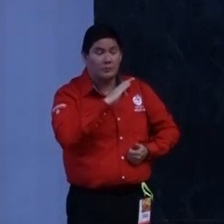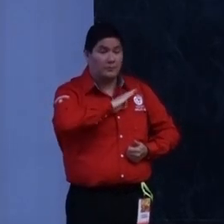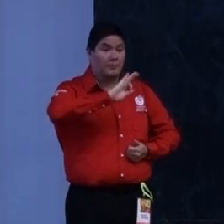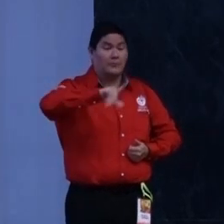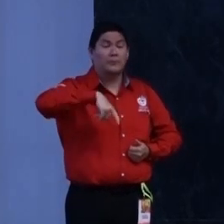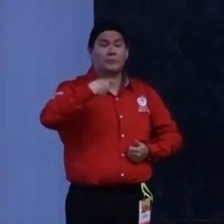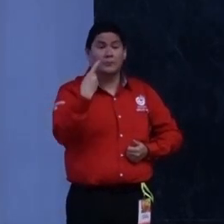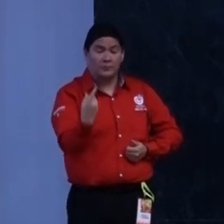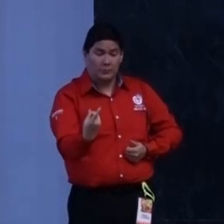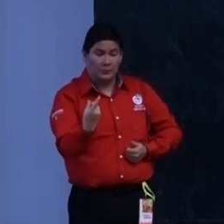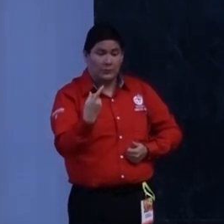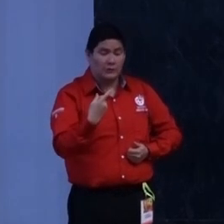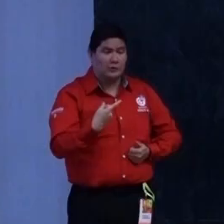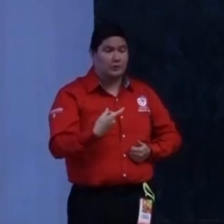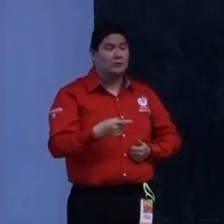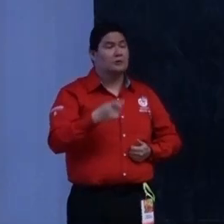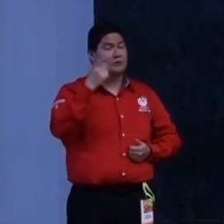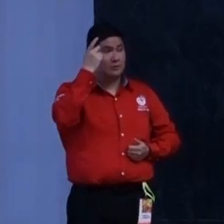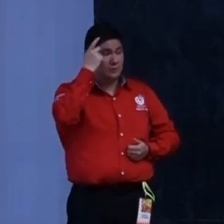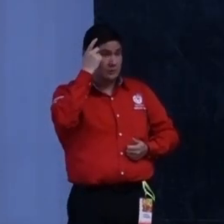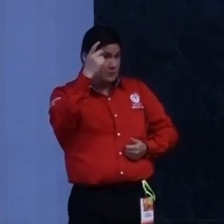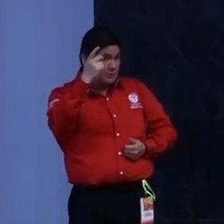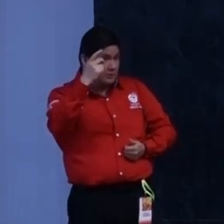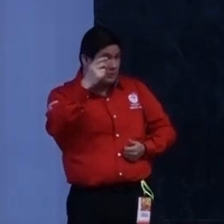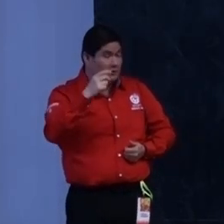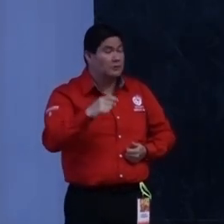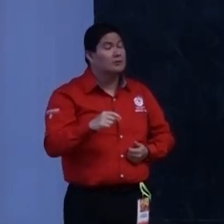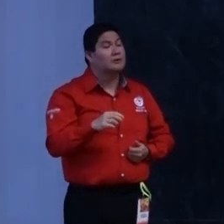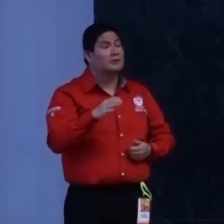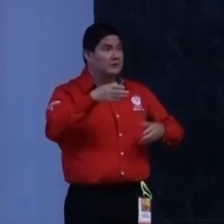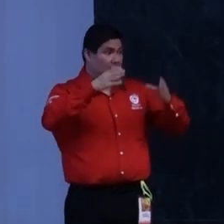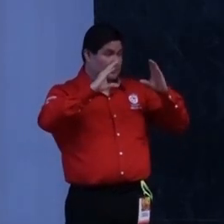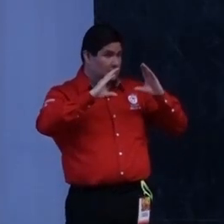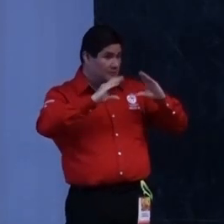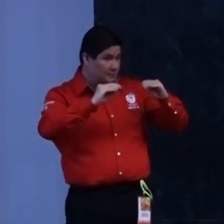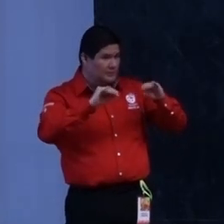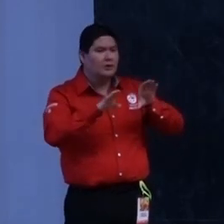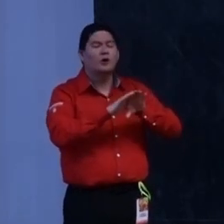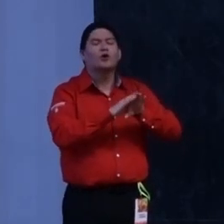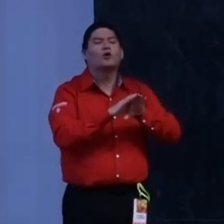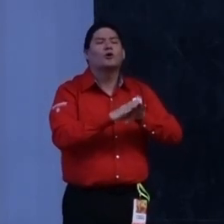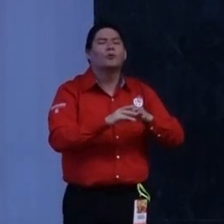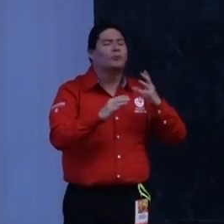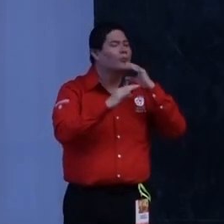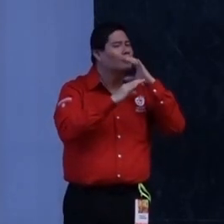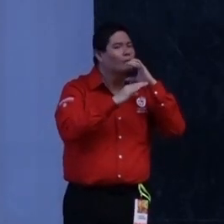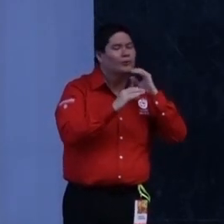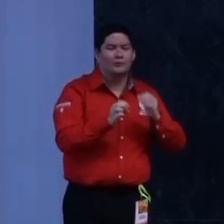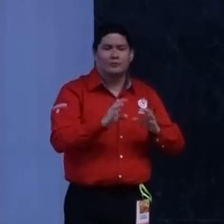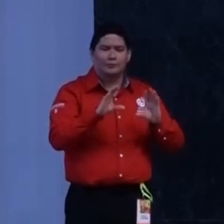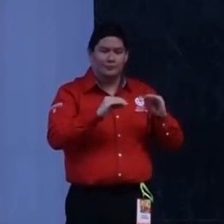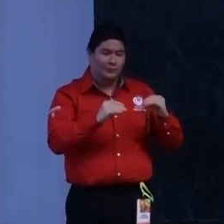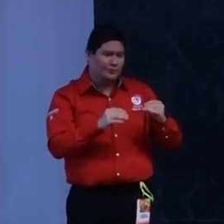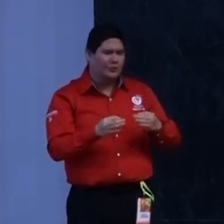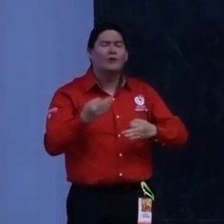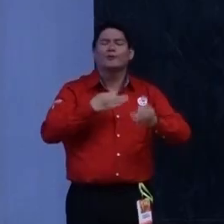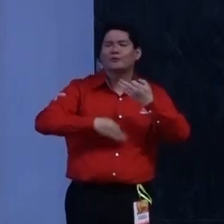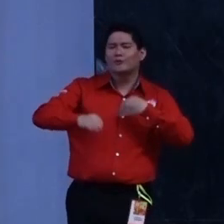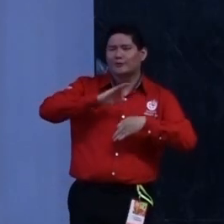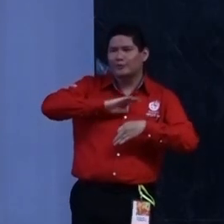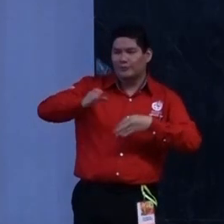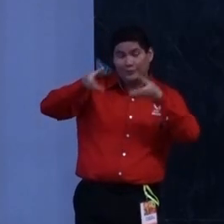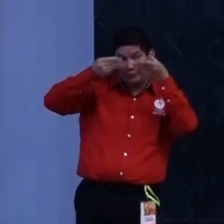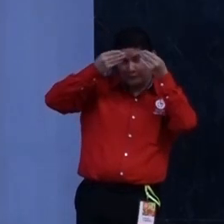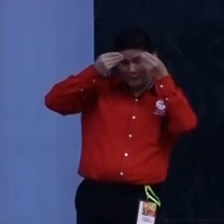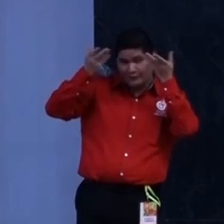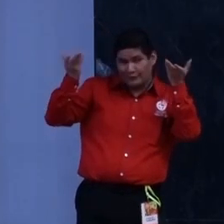ser siempre directores o directoras, enseñarles a los demás cómo tocar la música. Todos podemos aprender de todo. Yo pienso